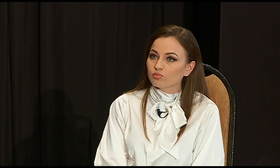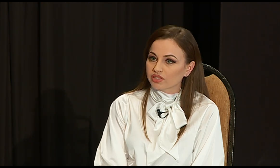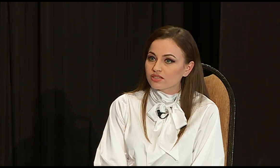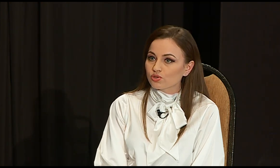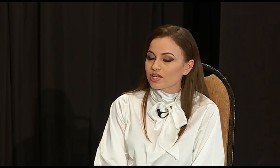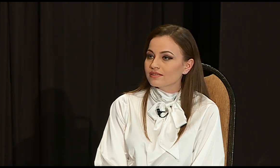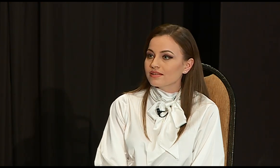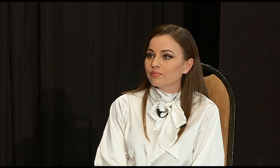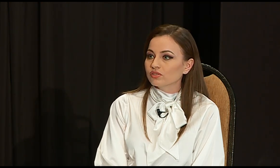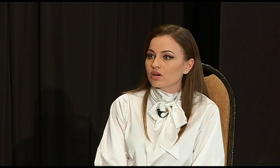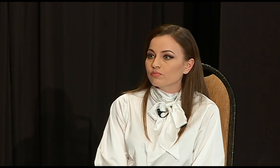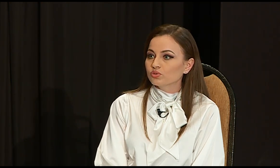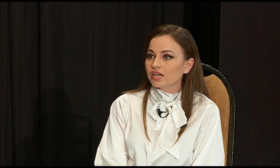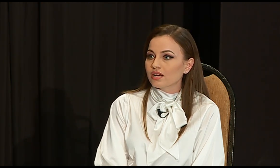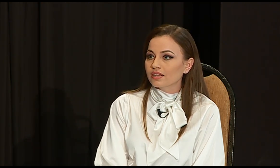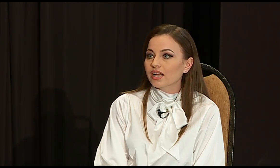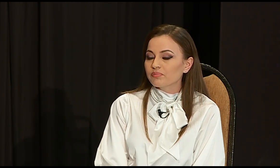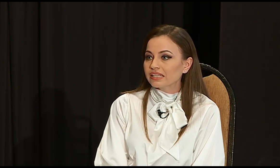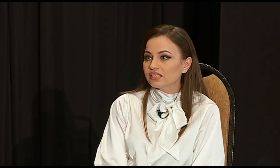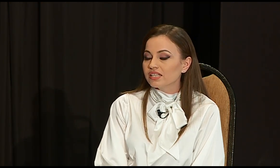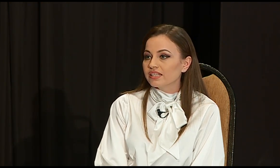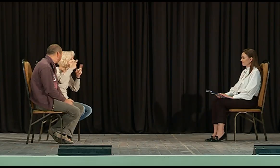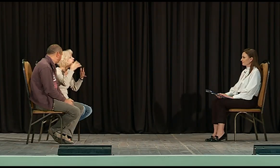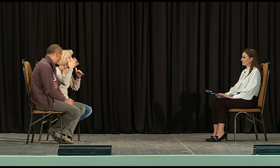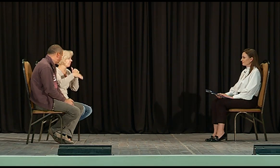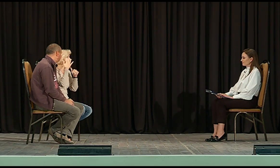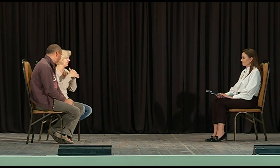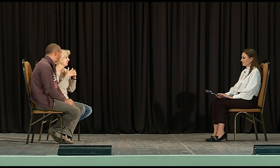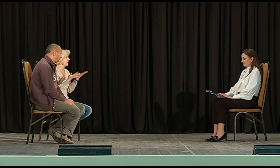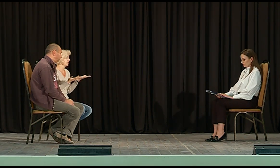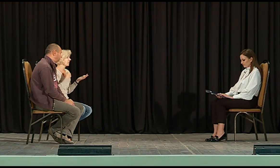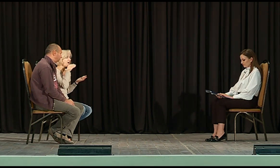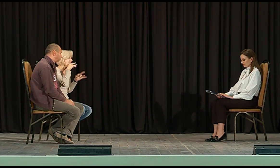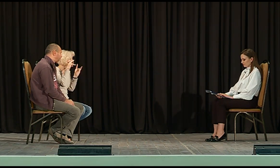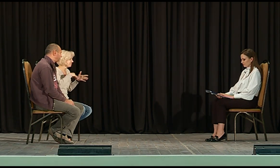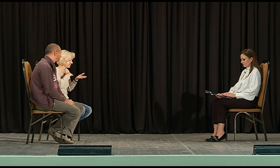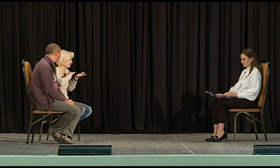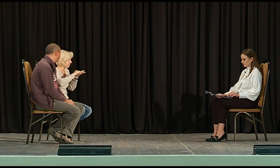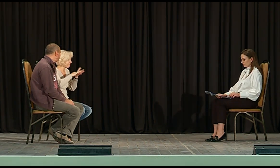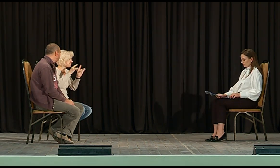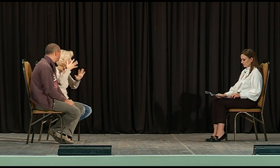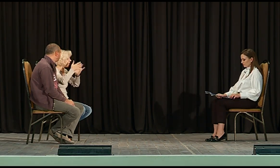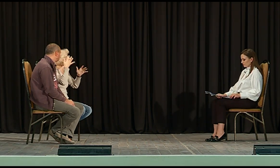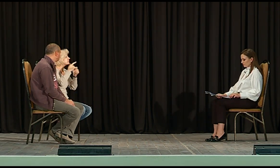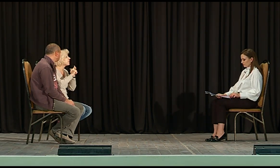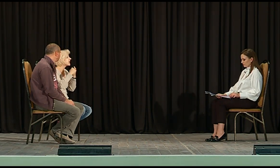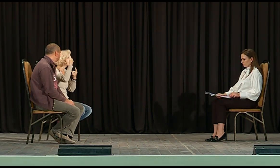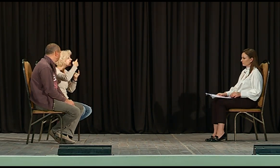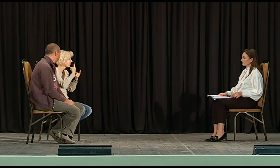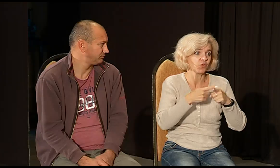putea socializa, pentru a putea lega prietenii? Nu sunt o diferență. Deci nu a fost pentru mine, chiar nu a fost o problemă. Eu